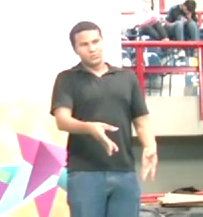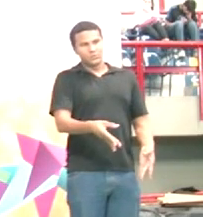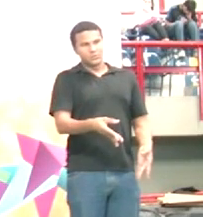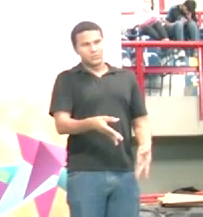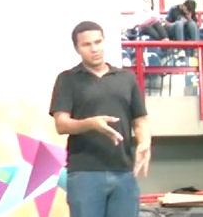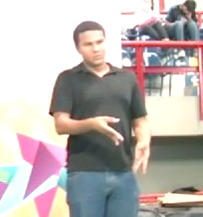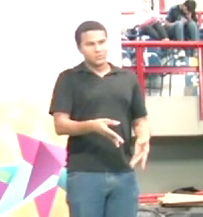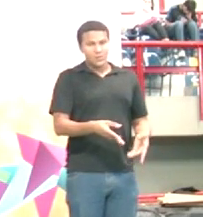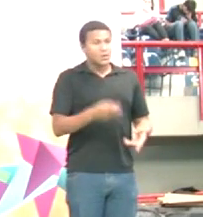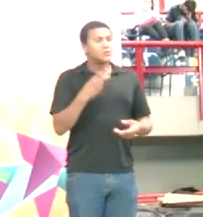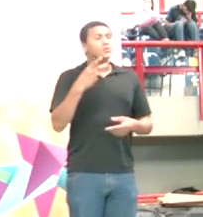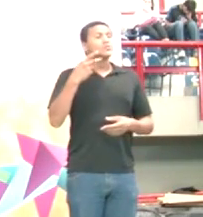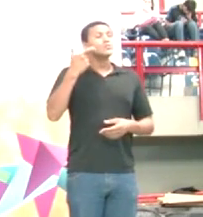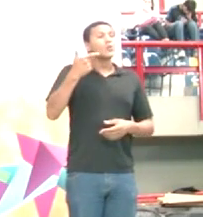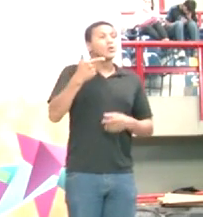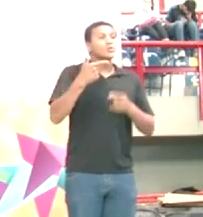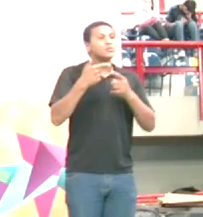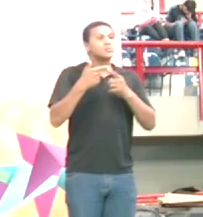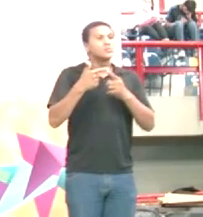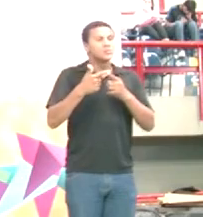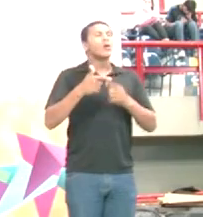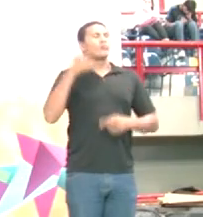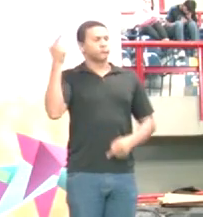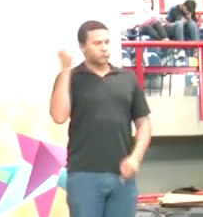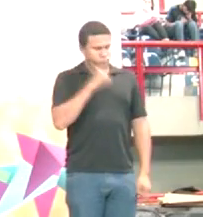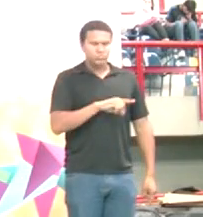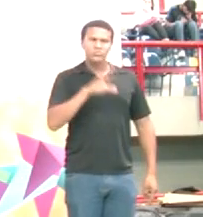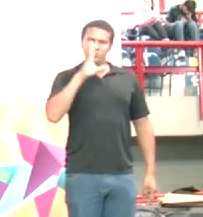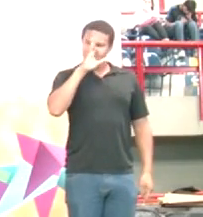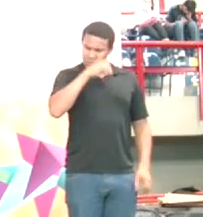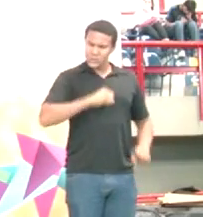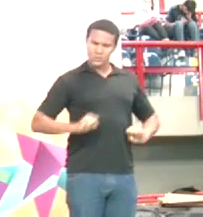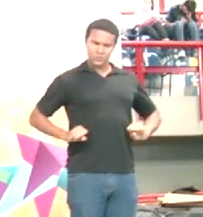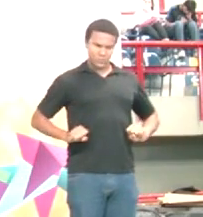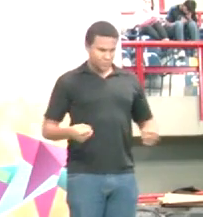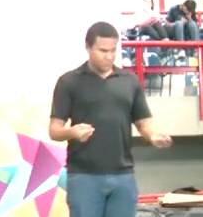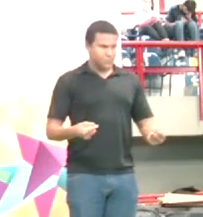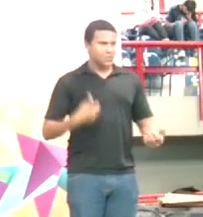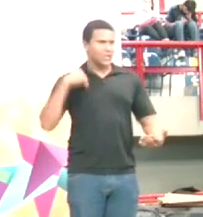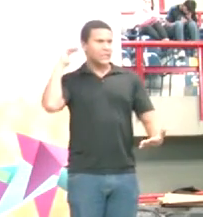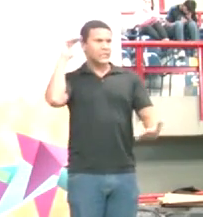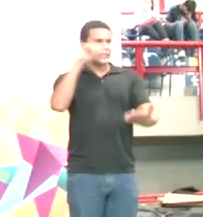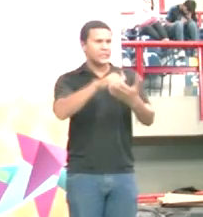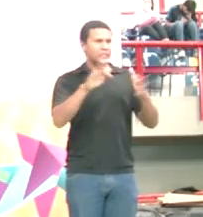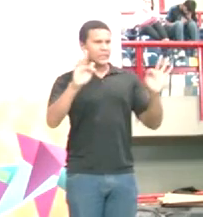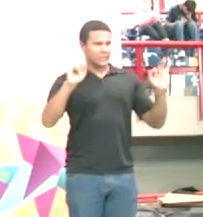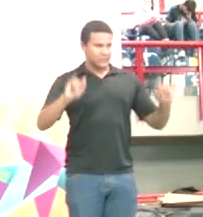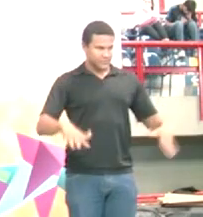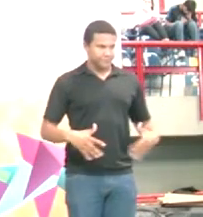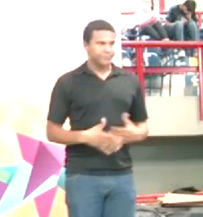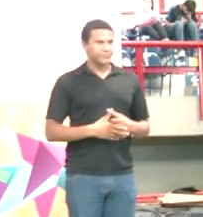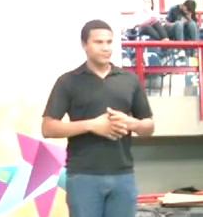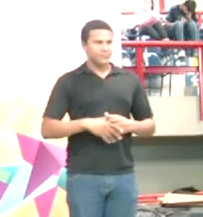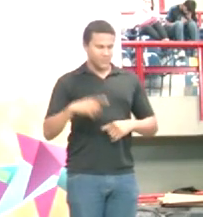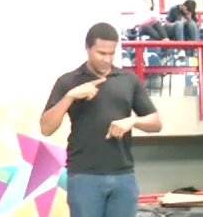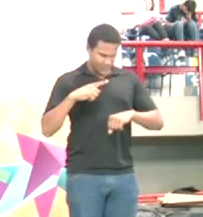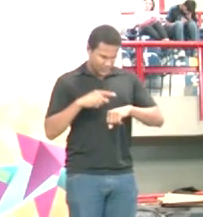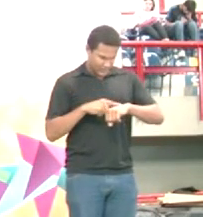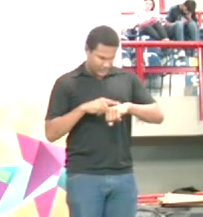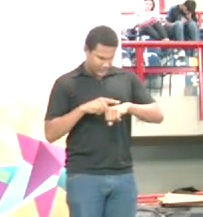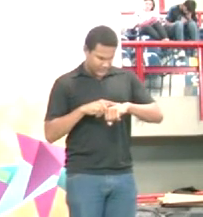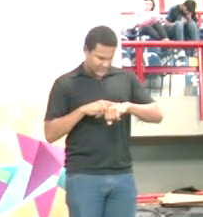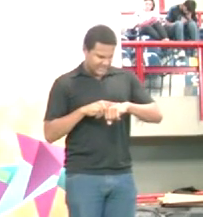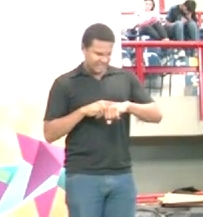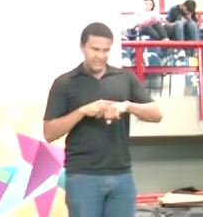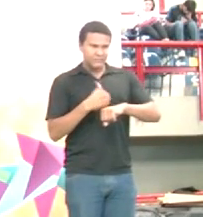o segundo, ficou até o final. Pessoal, o tempo está voando, né? Temos menos